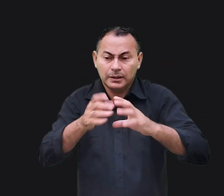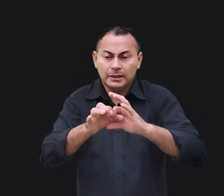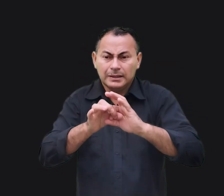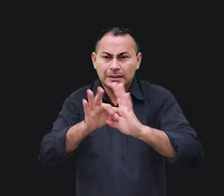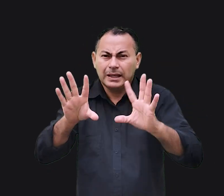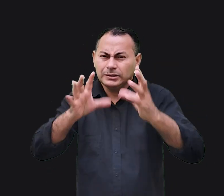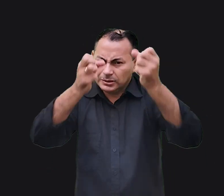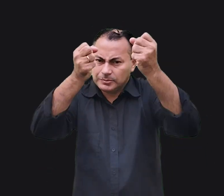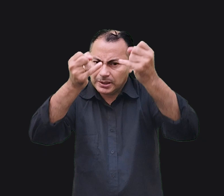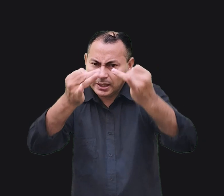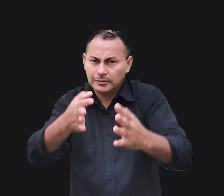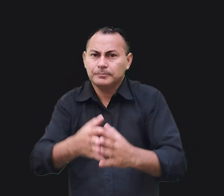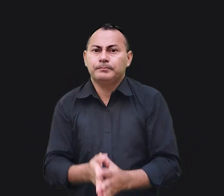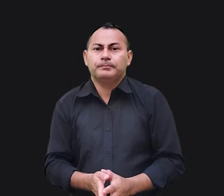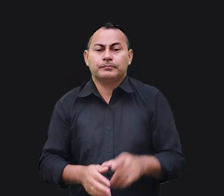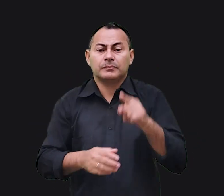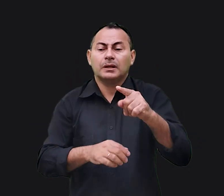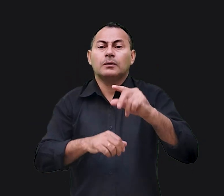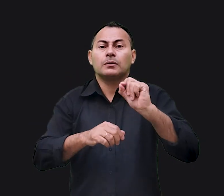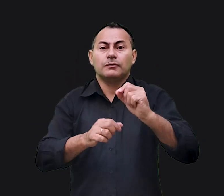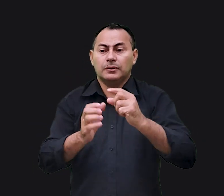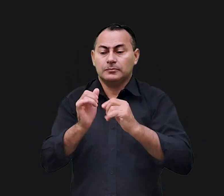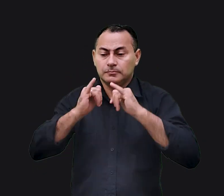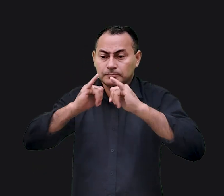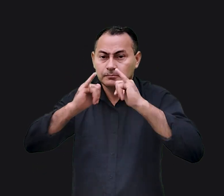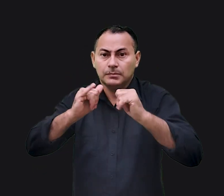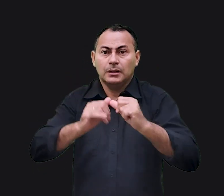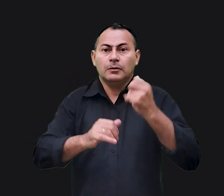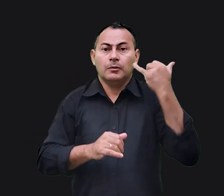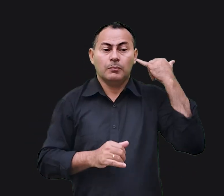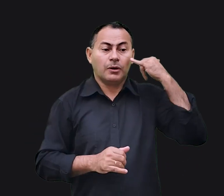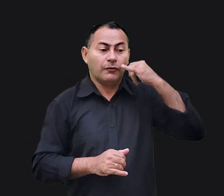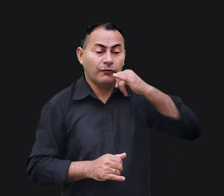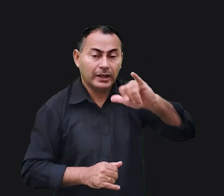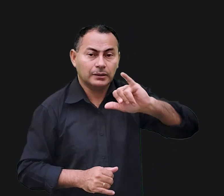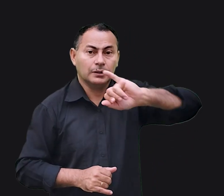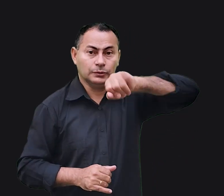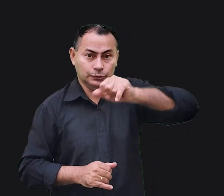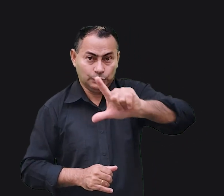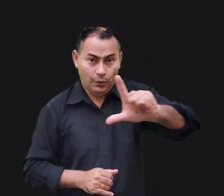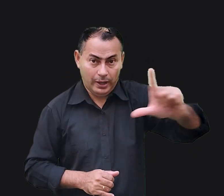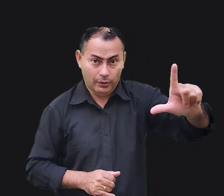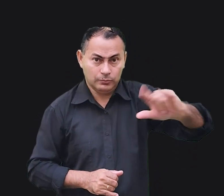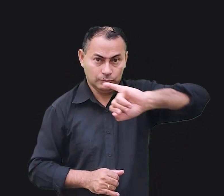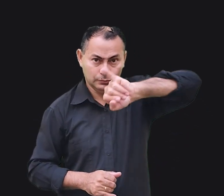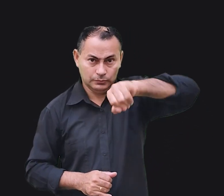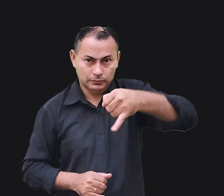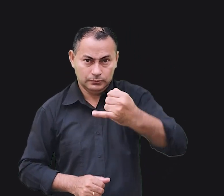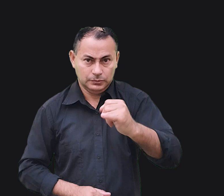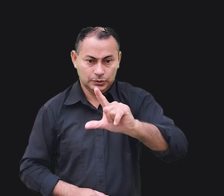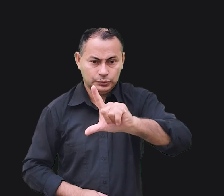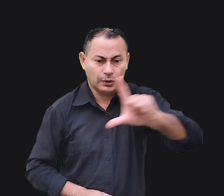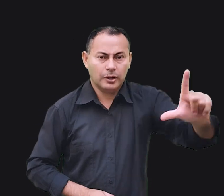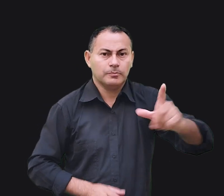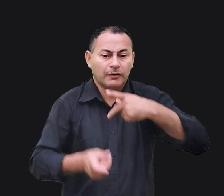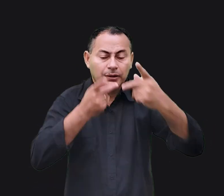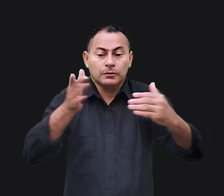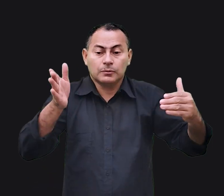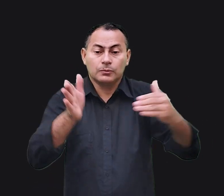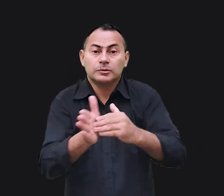deixe-me explicar isto. Isto é o que foi predito pelo profeta Joel. O que Joel profetizou foi que nos últimos